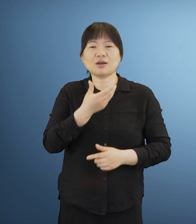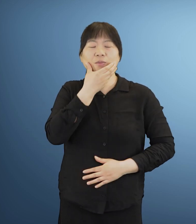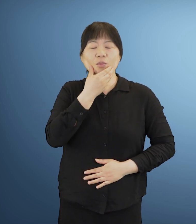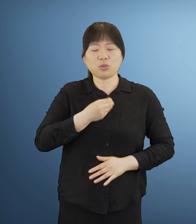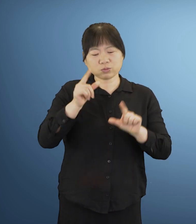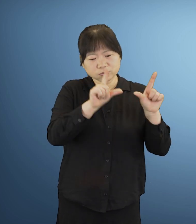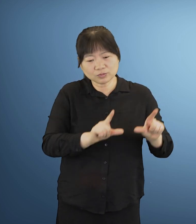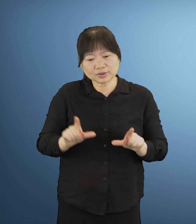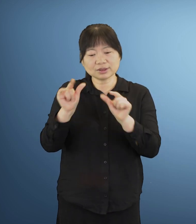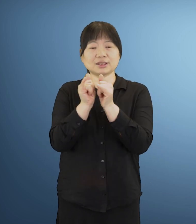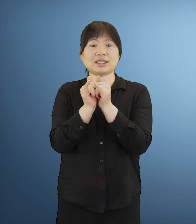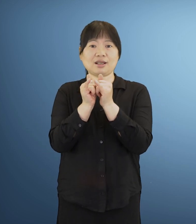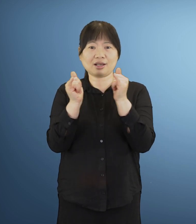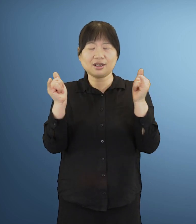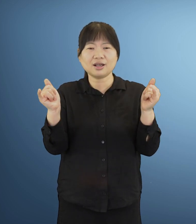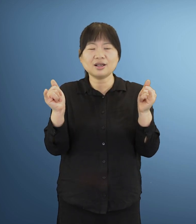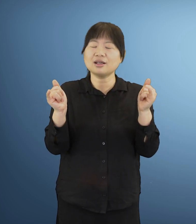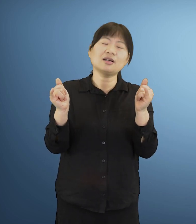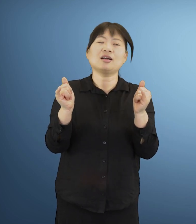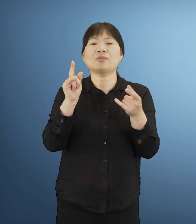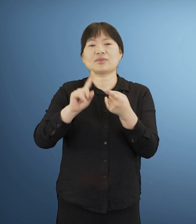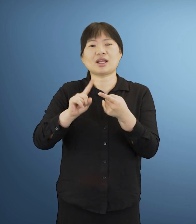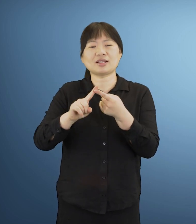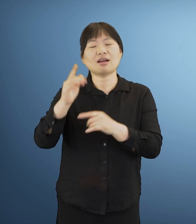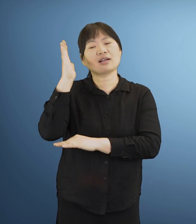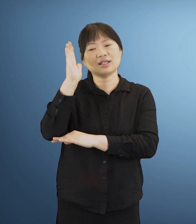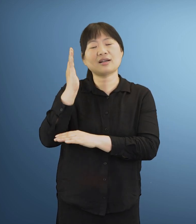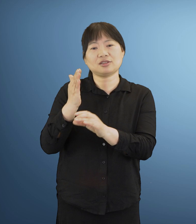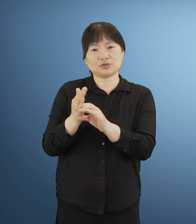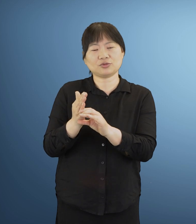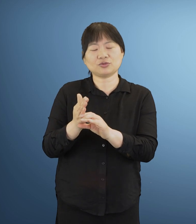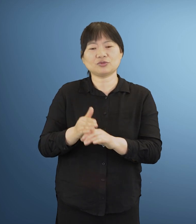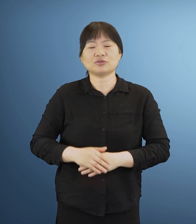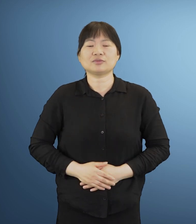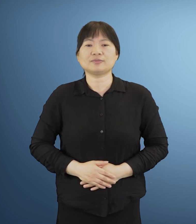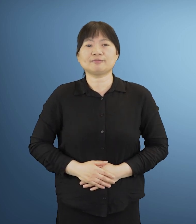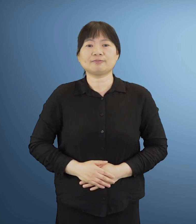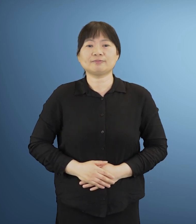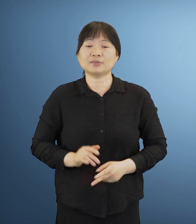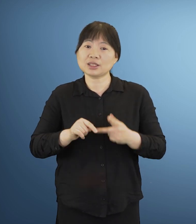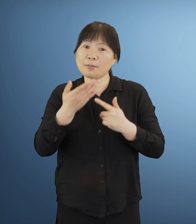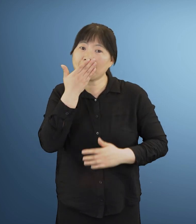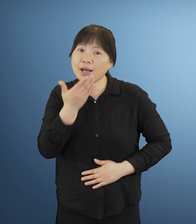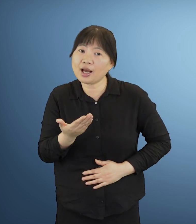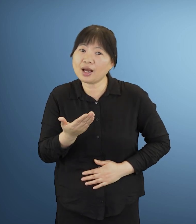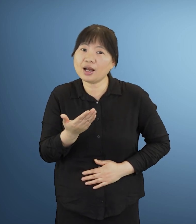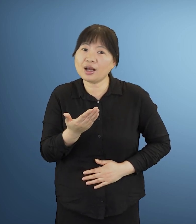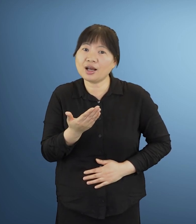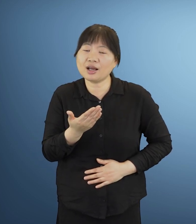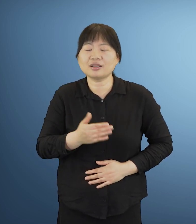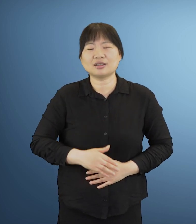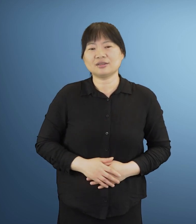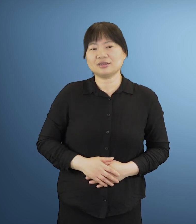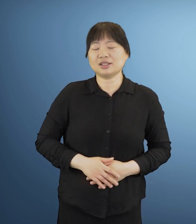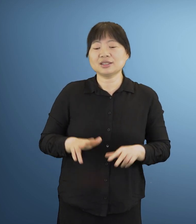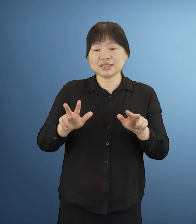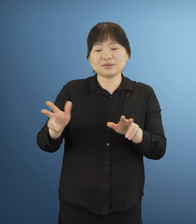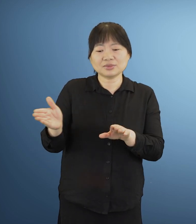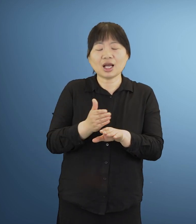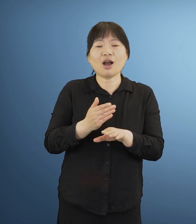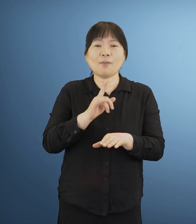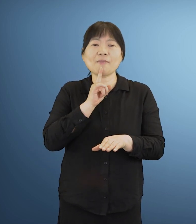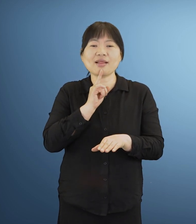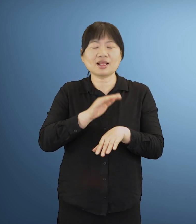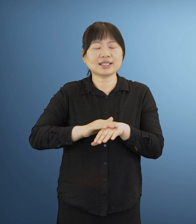복을 누린 사람들에 관한 이야기를 하는 거예요. 이해가 됩니까? 지금부터 하는 얘기는, 그럼 지금부터 하는 얘기를